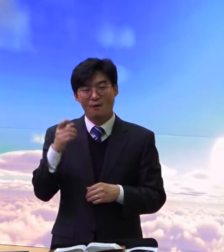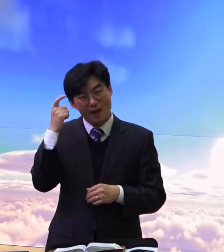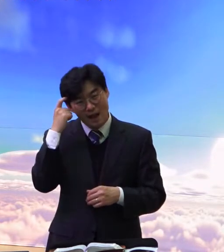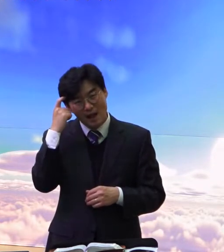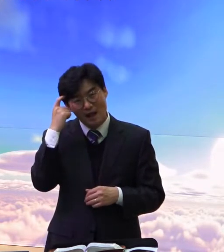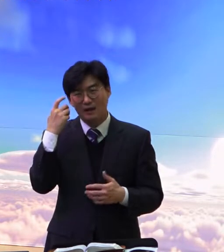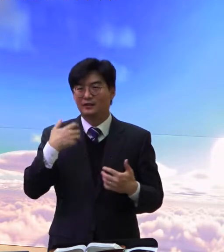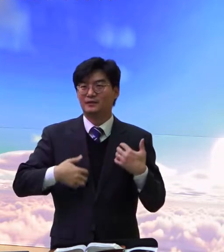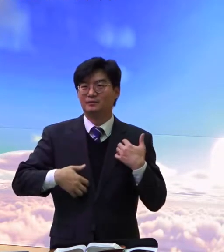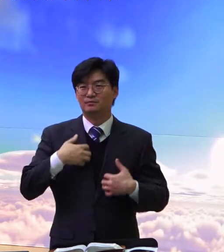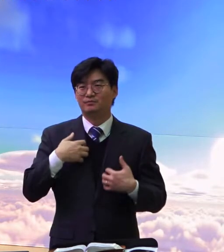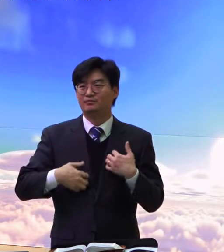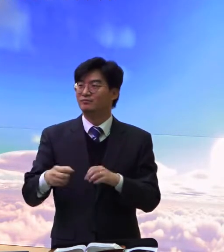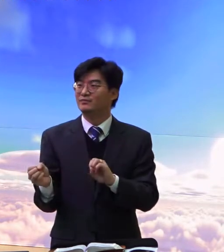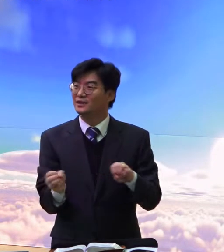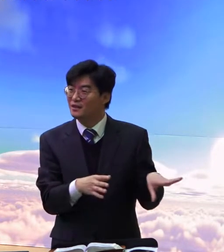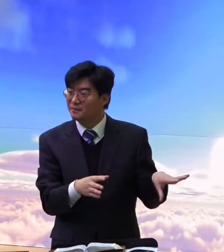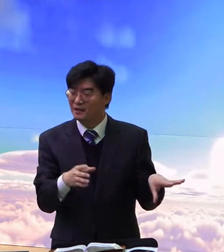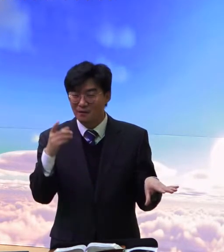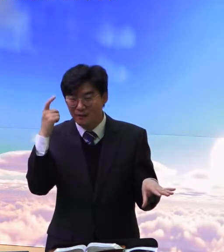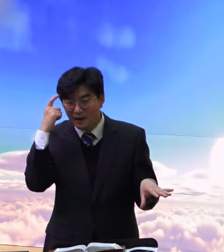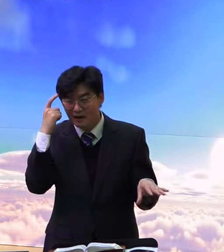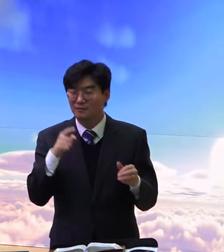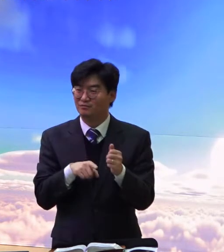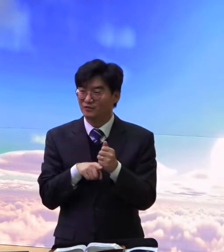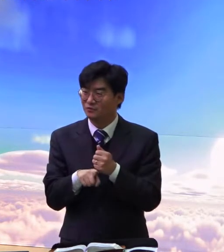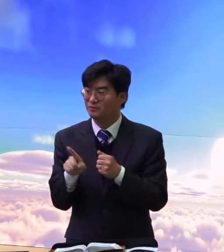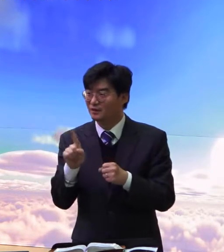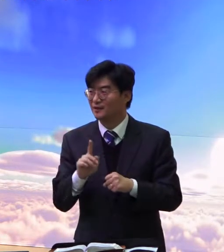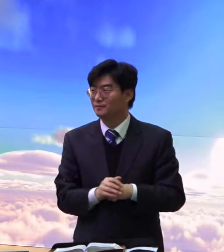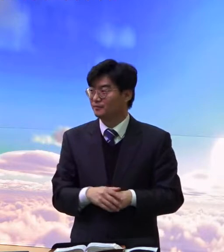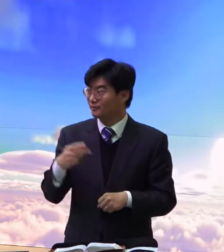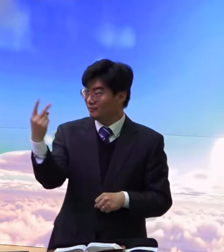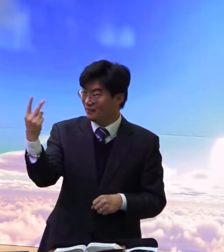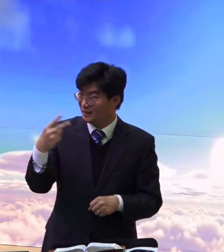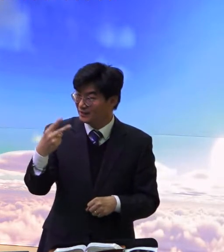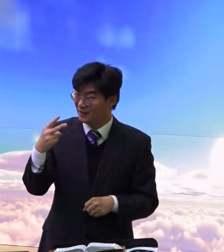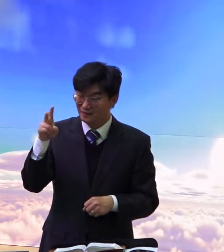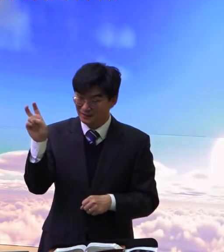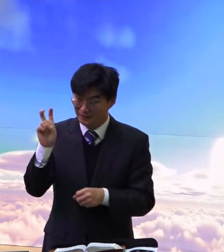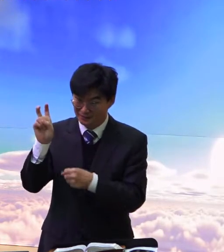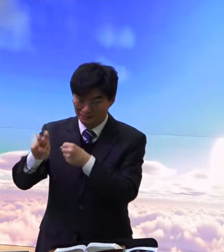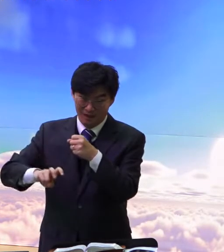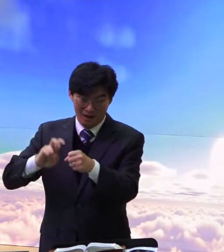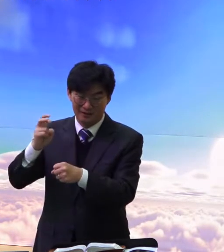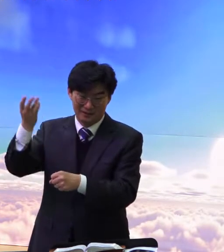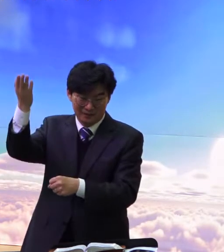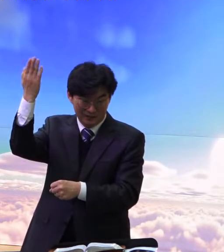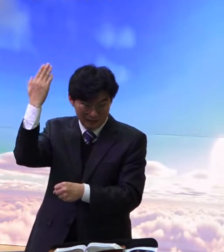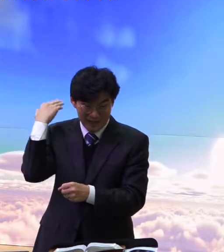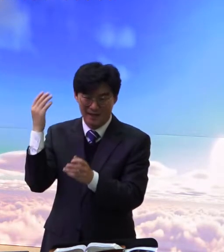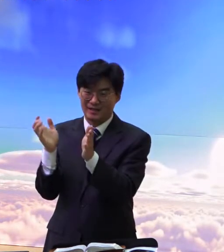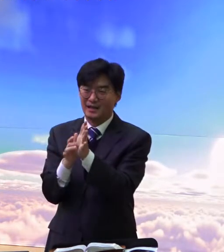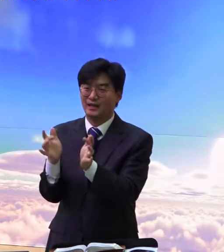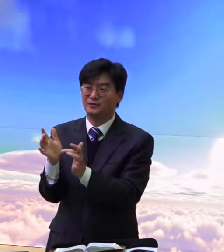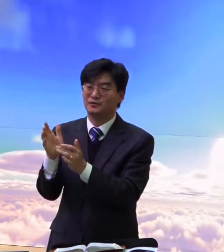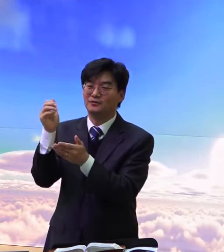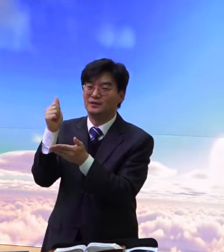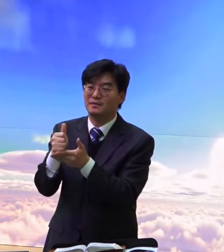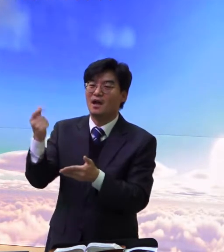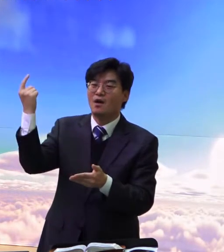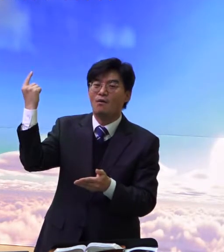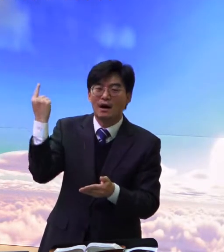성탄의 주인공이신 예수님이 2020년 전에 오신 예수님으로만 멈춰있기 때문입니다.